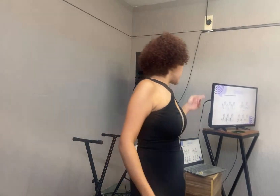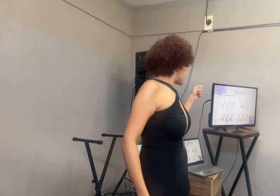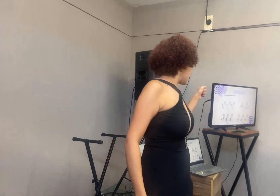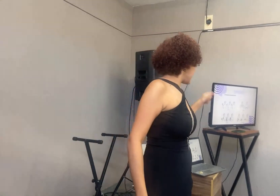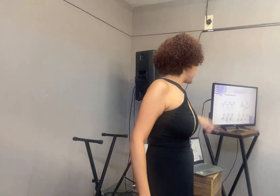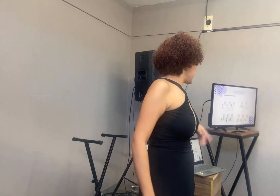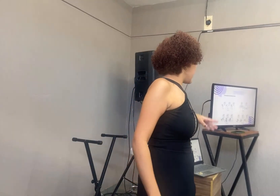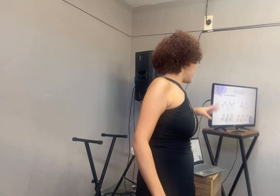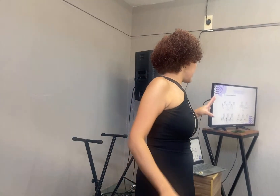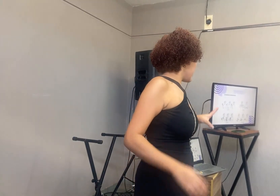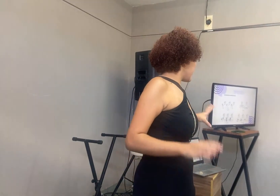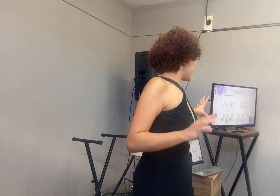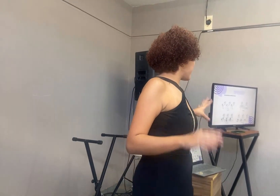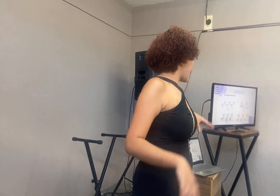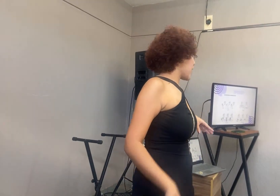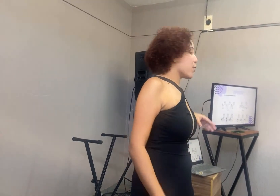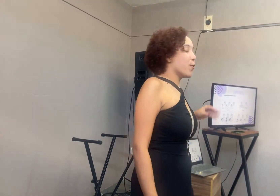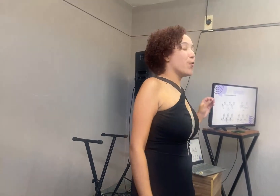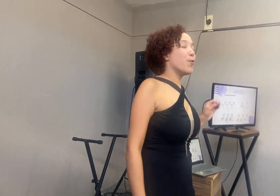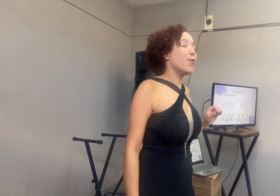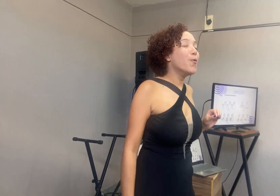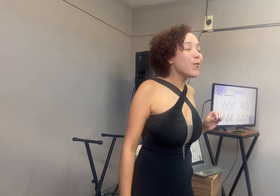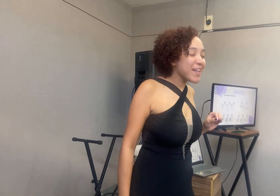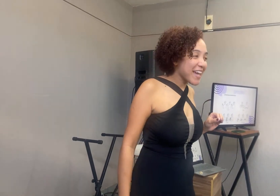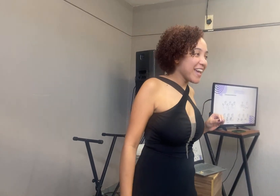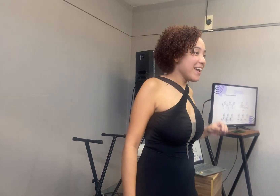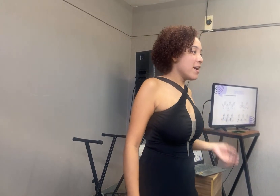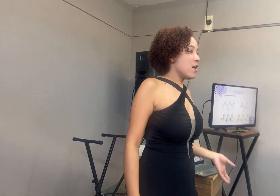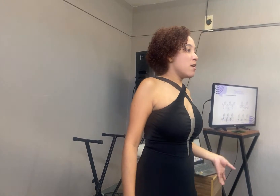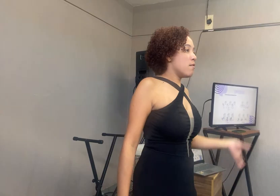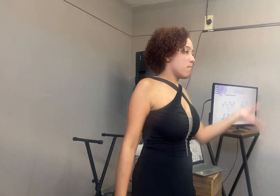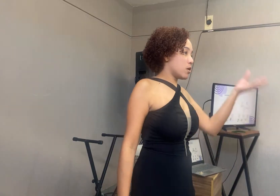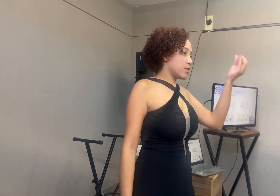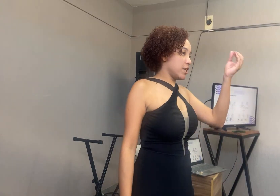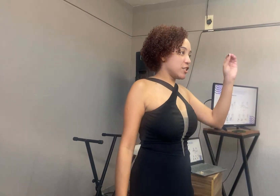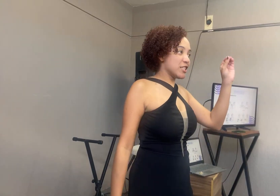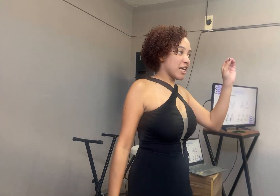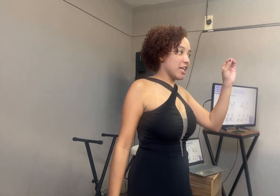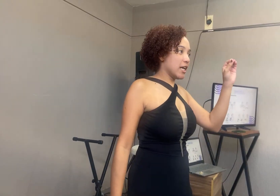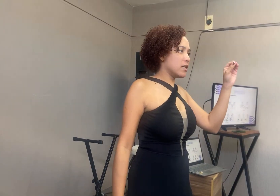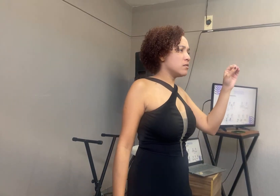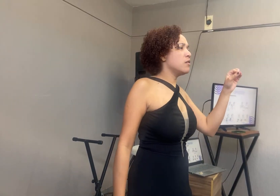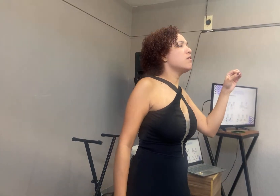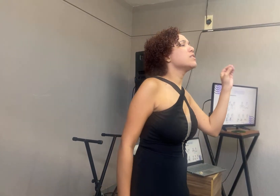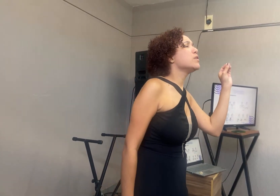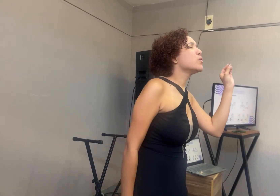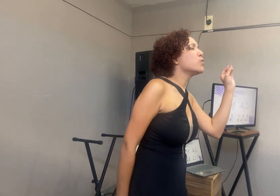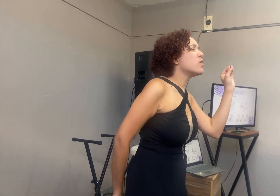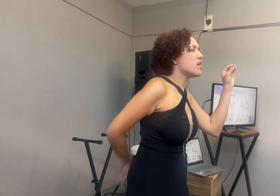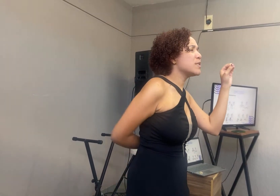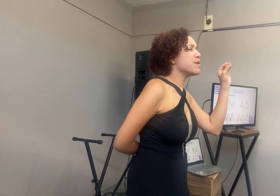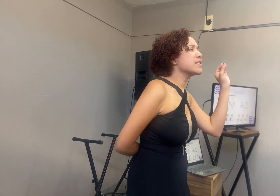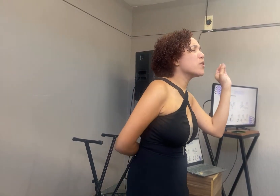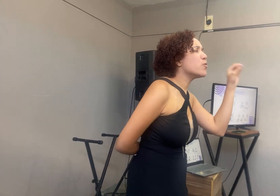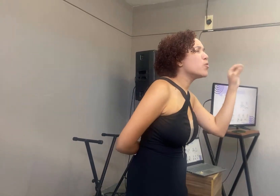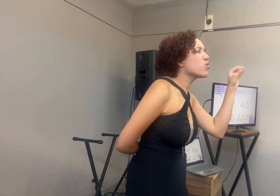A gente tem o que, mãozinha de estar ligada, a expressão